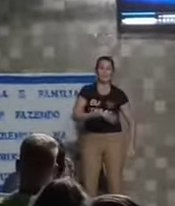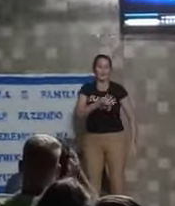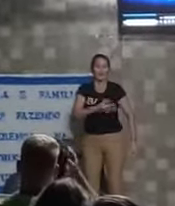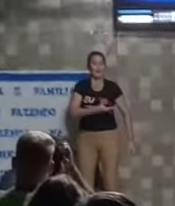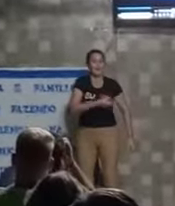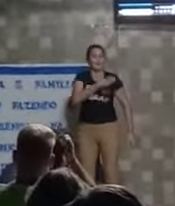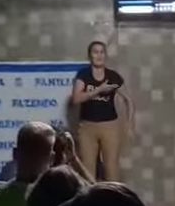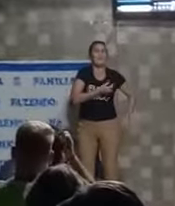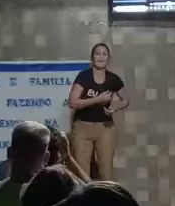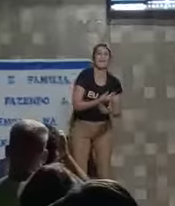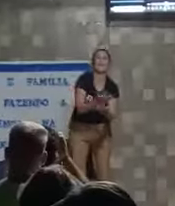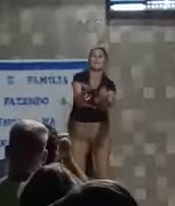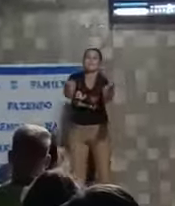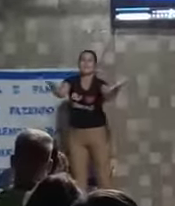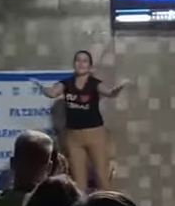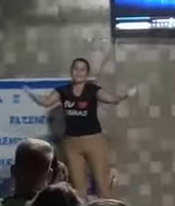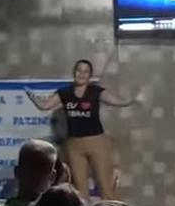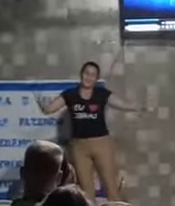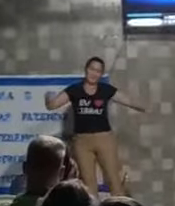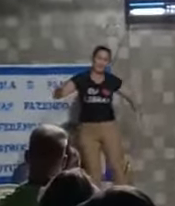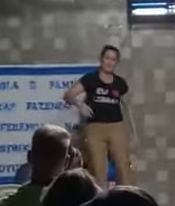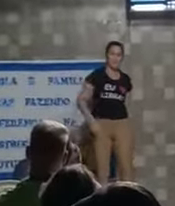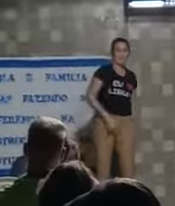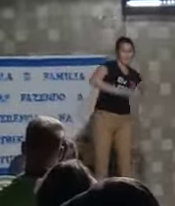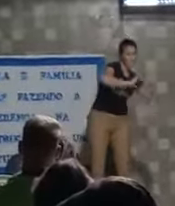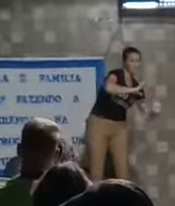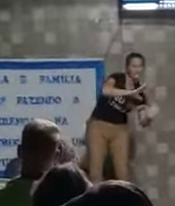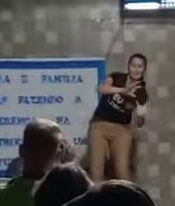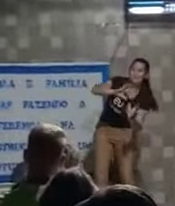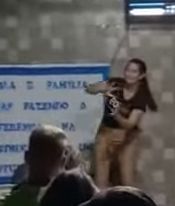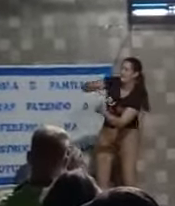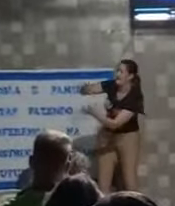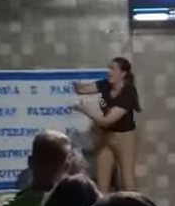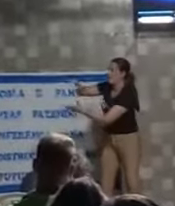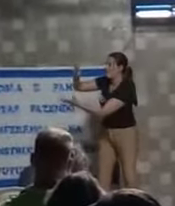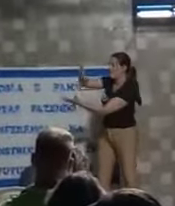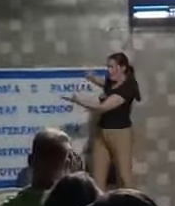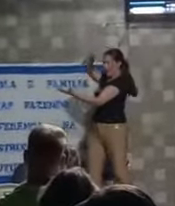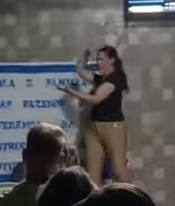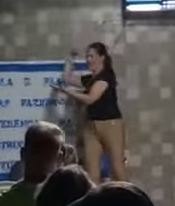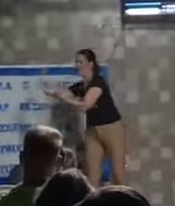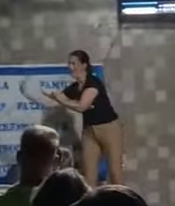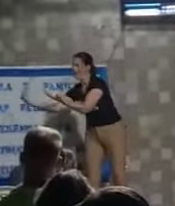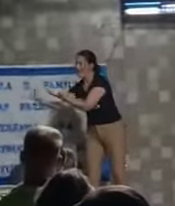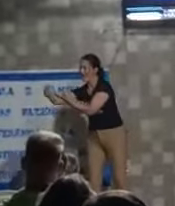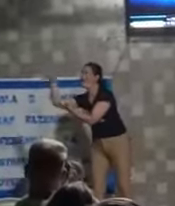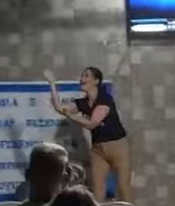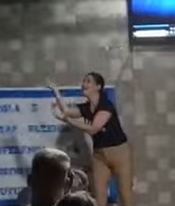lembrança.